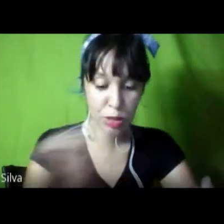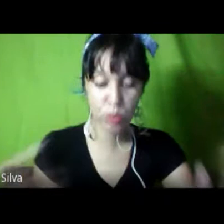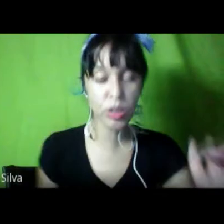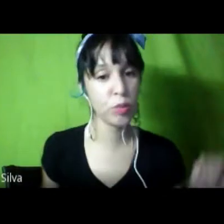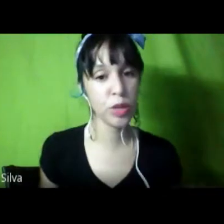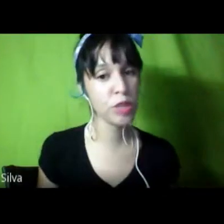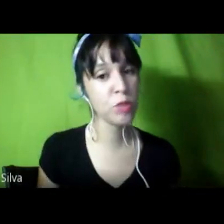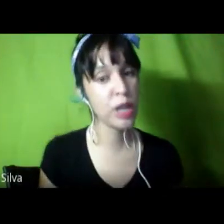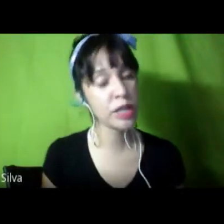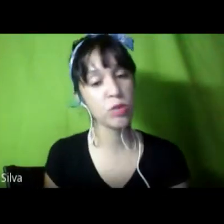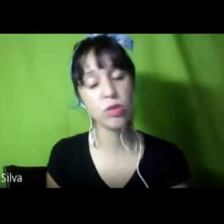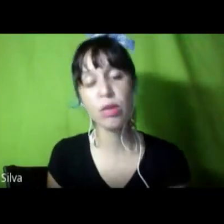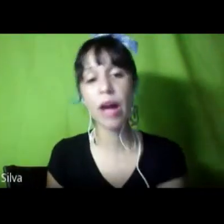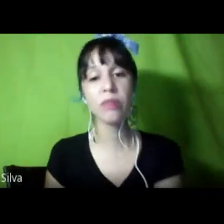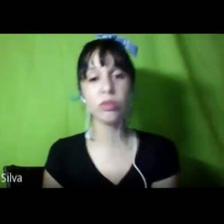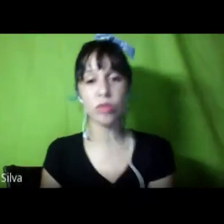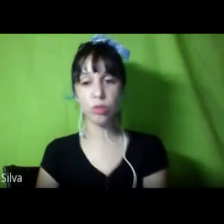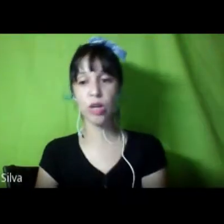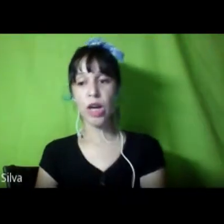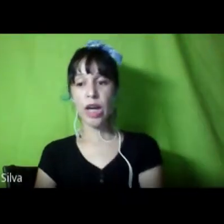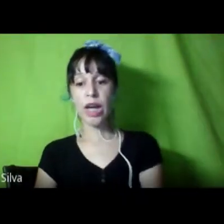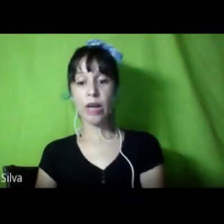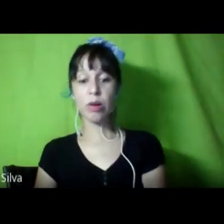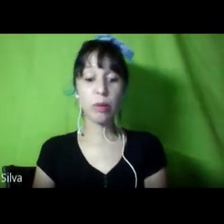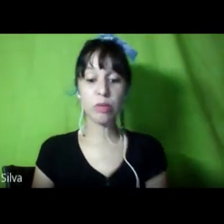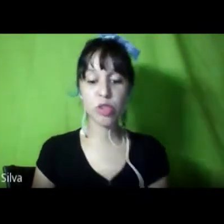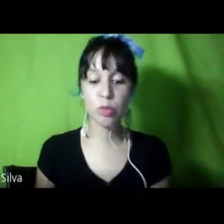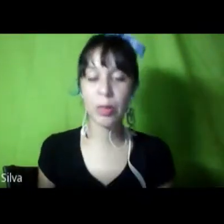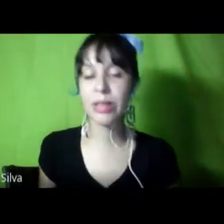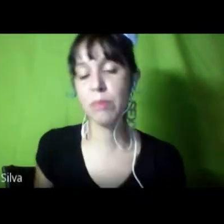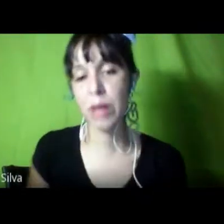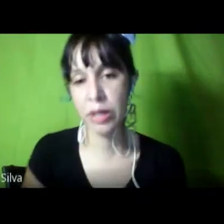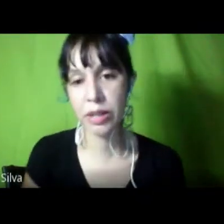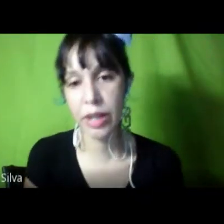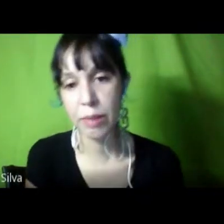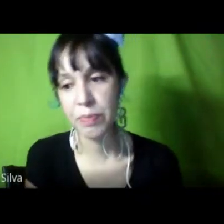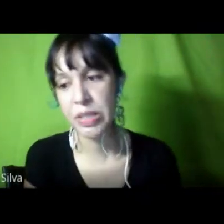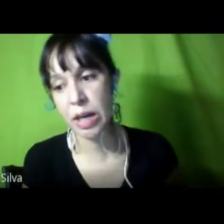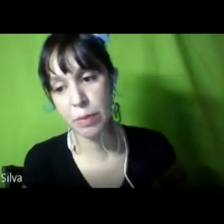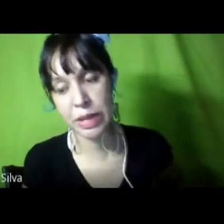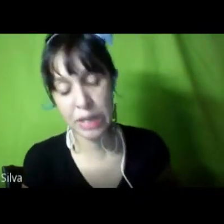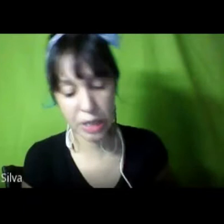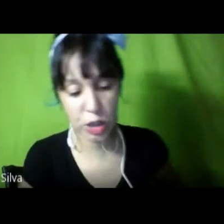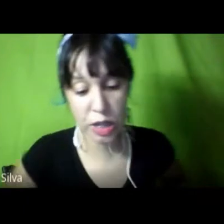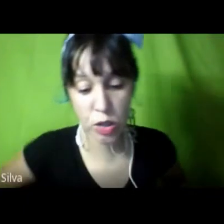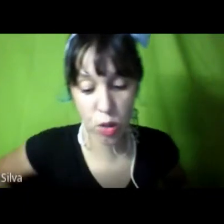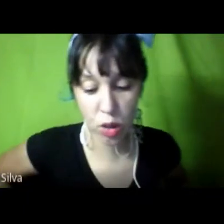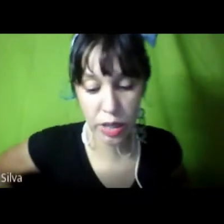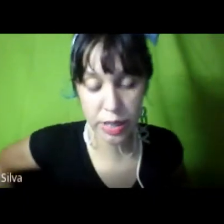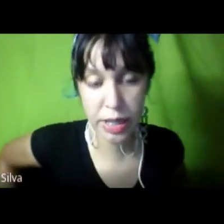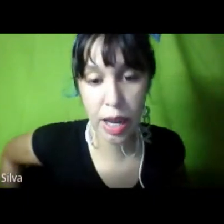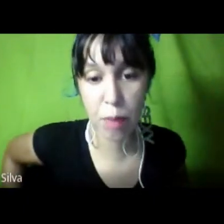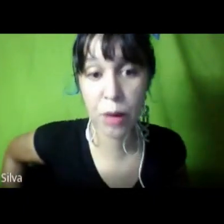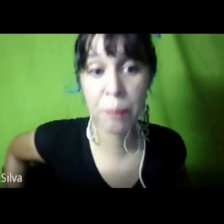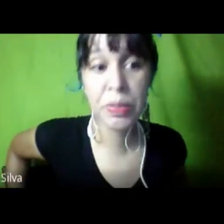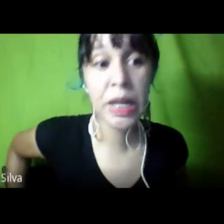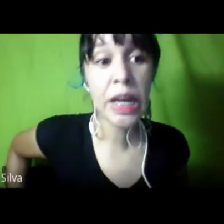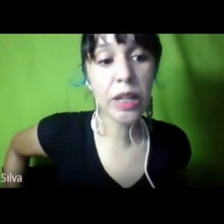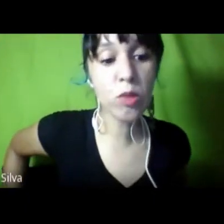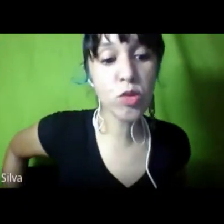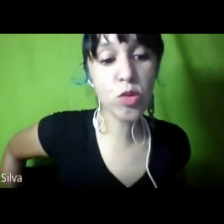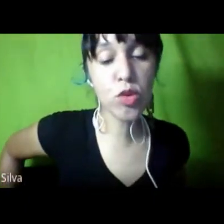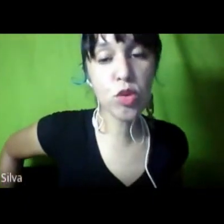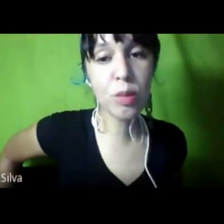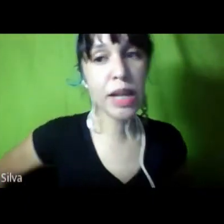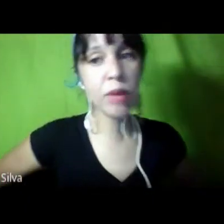sexo masculino, porque as mulheres não estudavam, não eram permitidos participar, né, estar presente na escola nessa época.